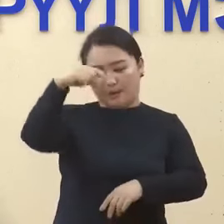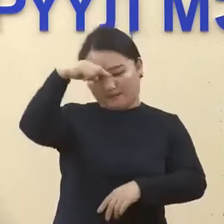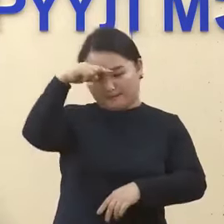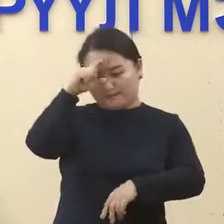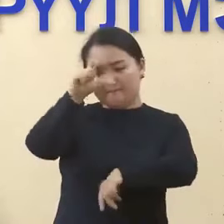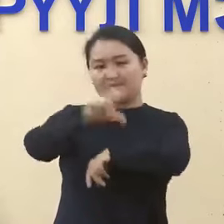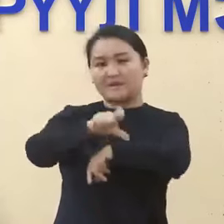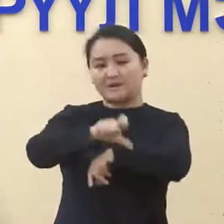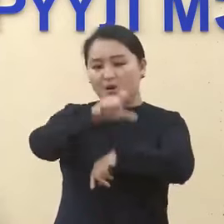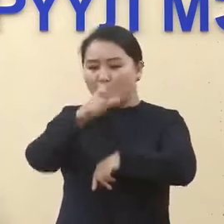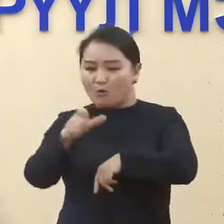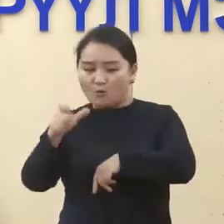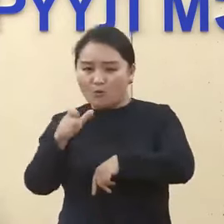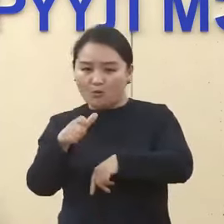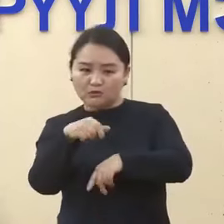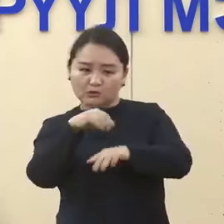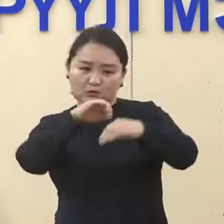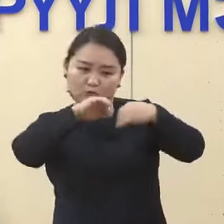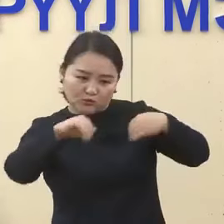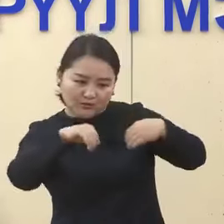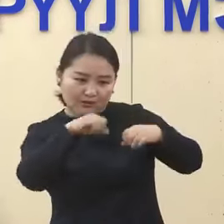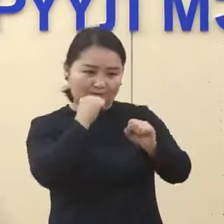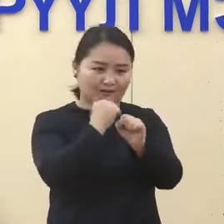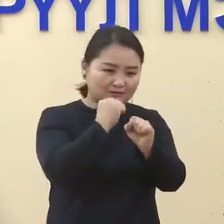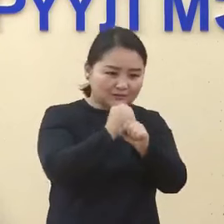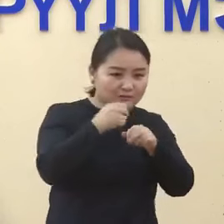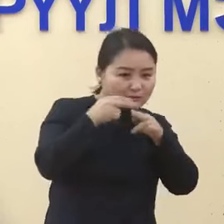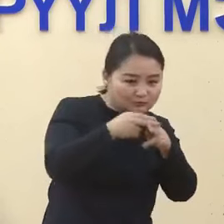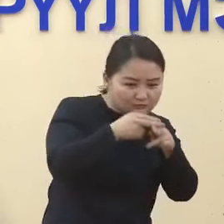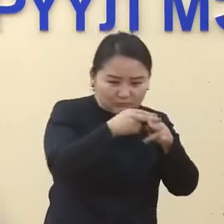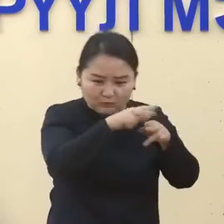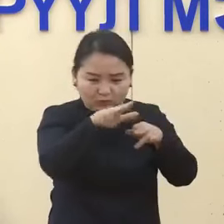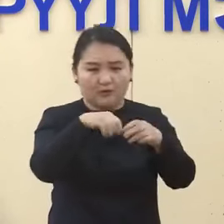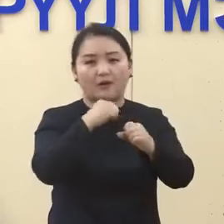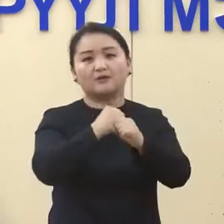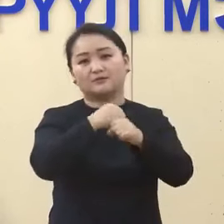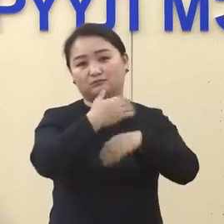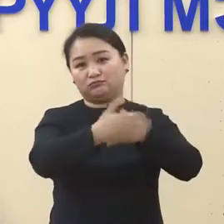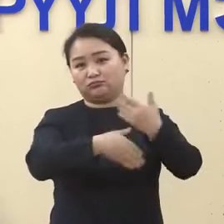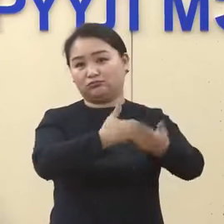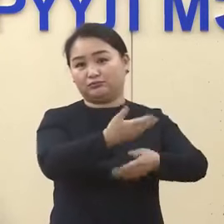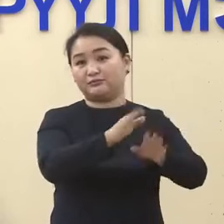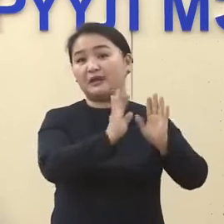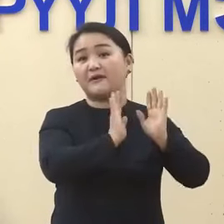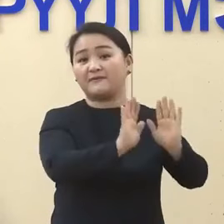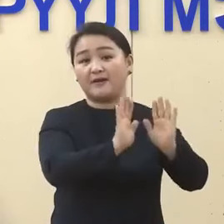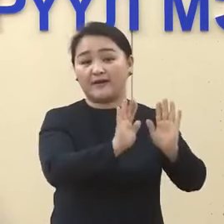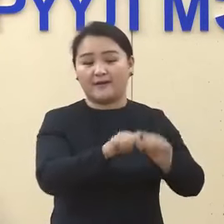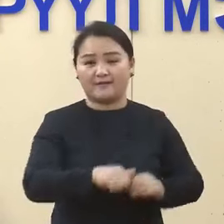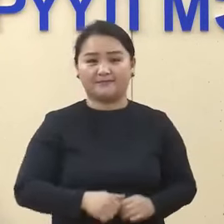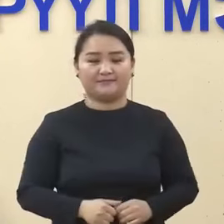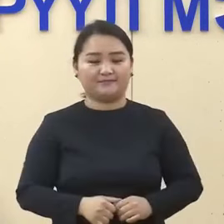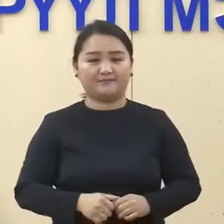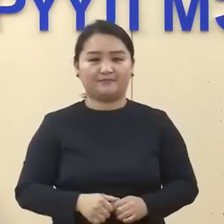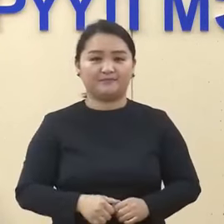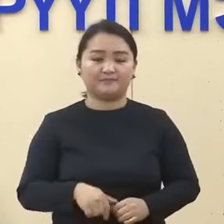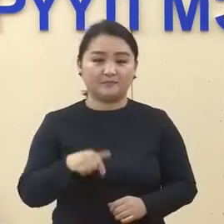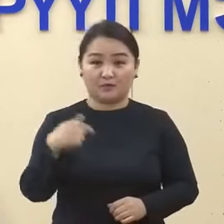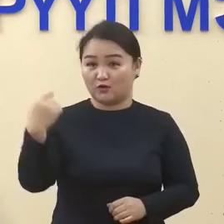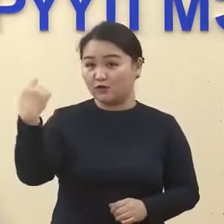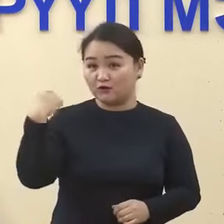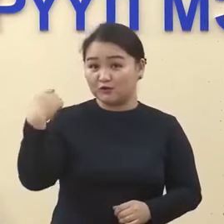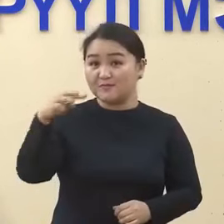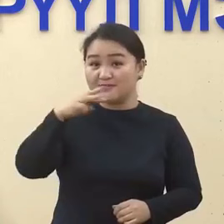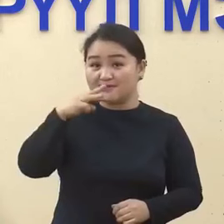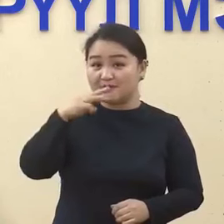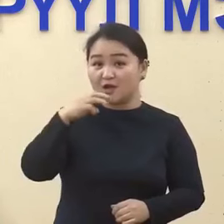мэрэгчлэлтэн тусгаарлах хянах ажиглах одоо үйл ажиллагааг хийж байгаа. За ингээд өчигдөр та бүхэн мэдж